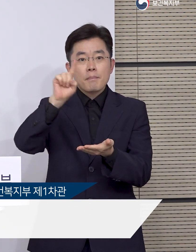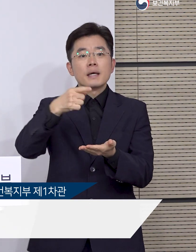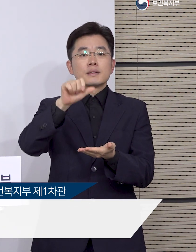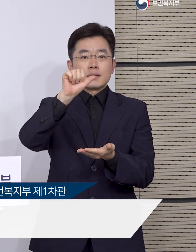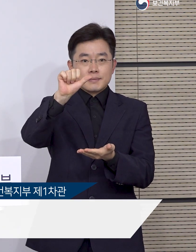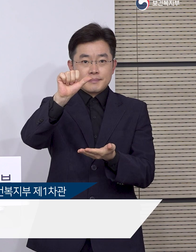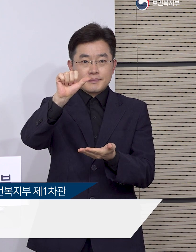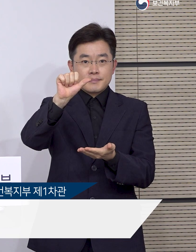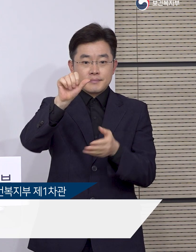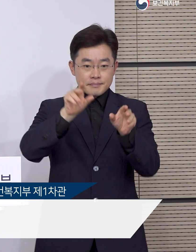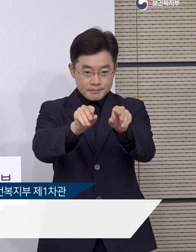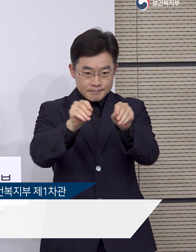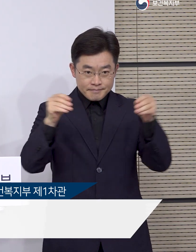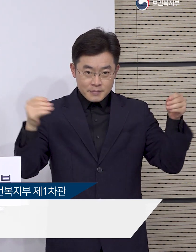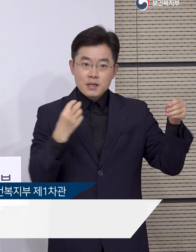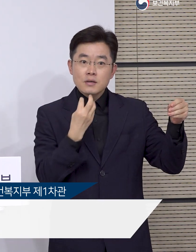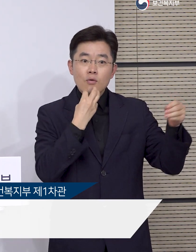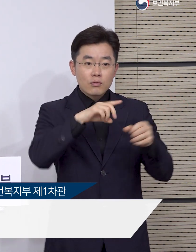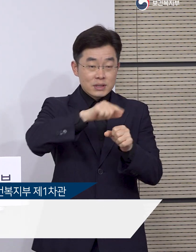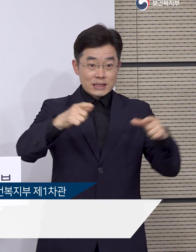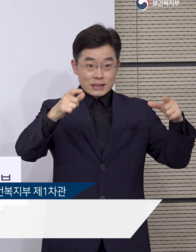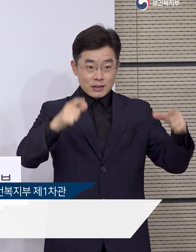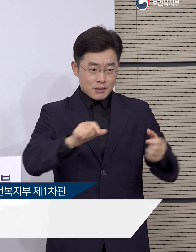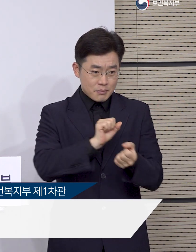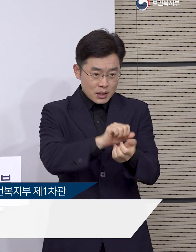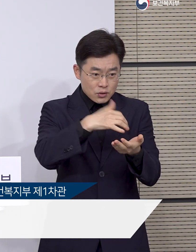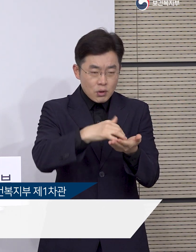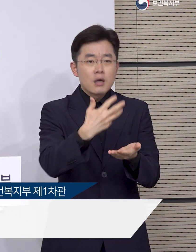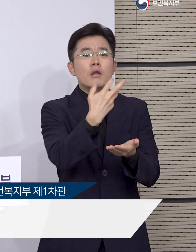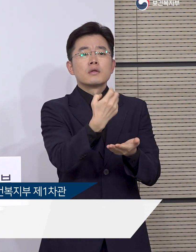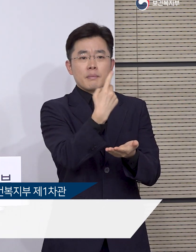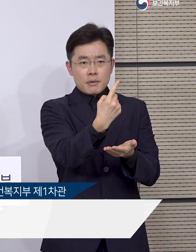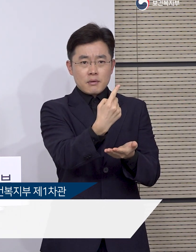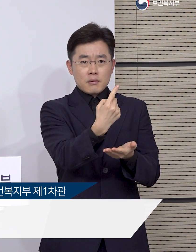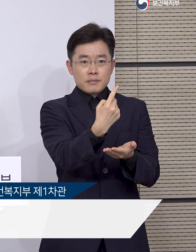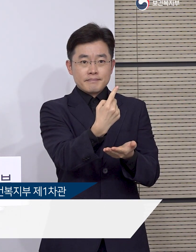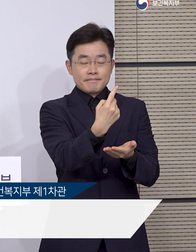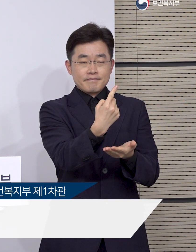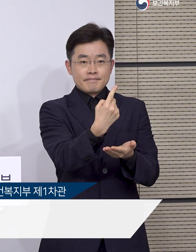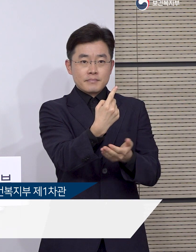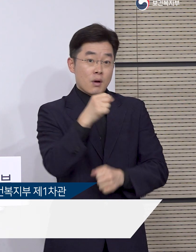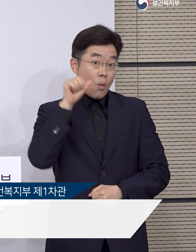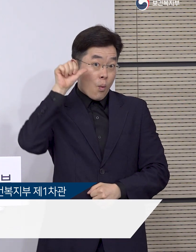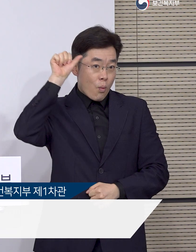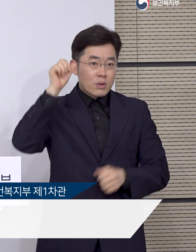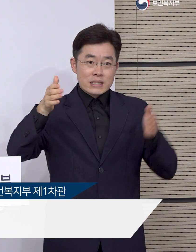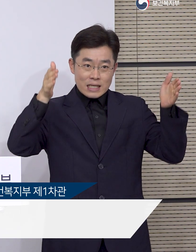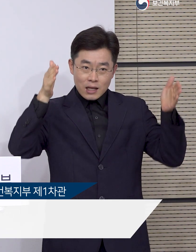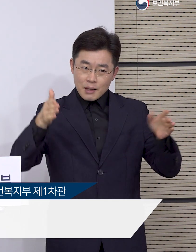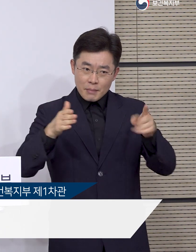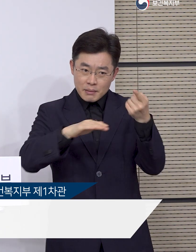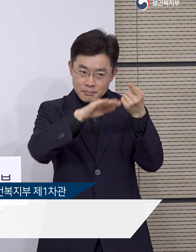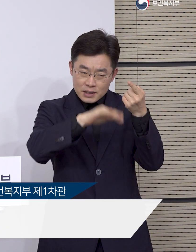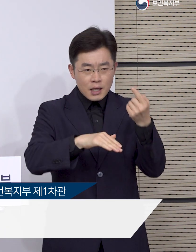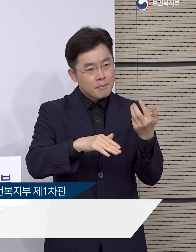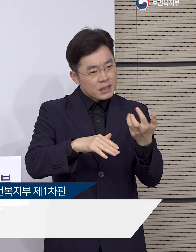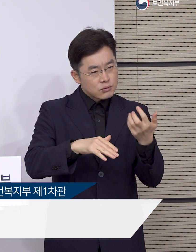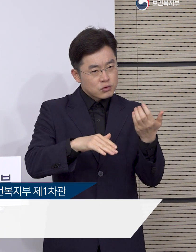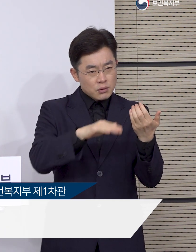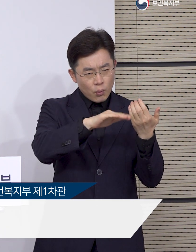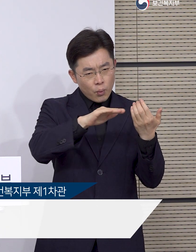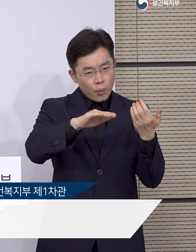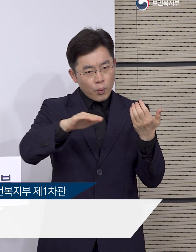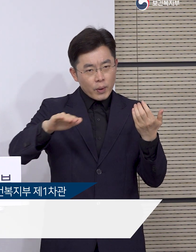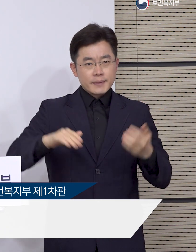105명입니다. 그 가운데 수도권 환자가 81명으로 5일 연속 두 자릿수를 유지하고